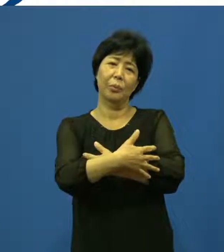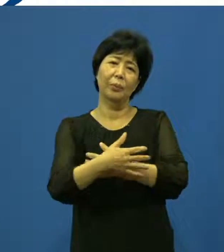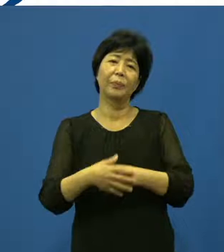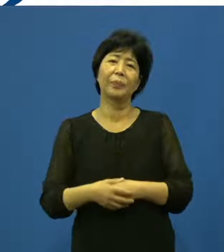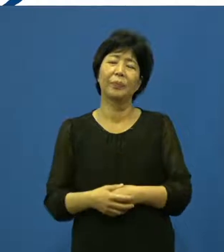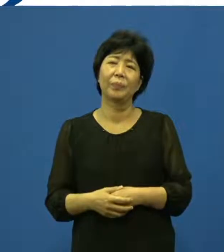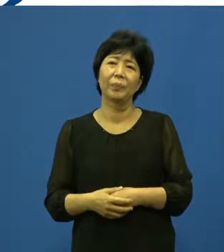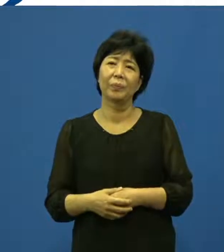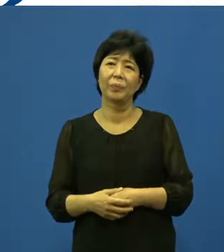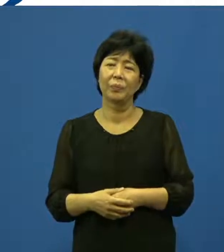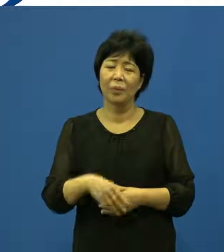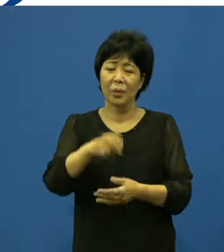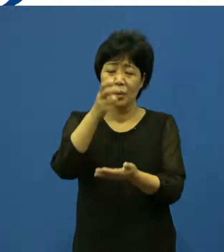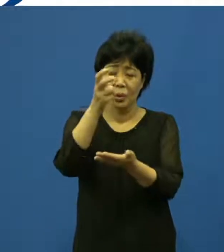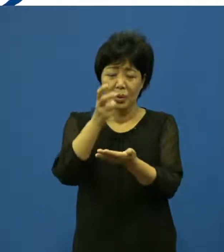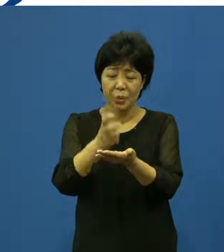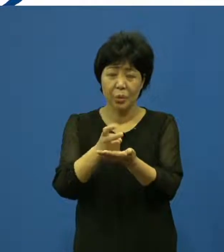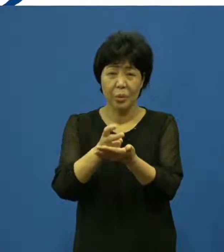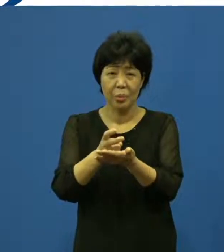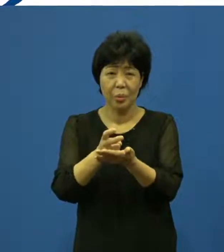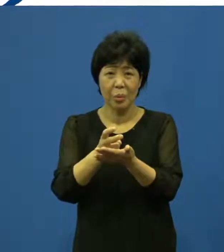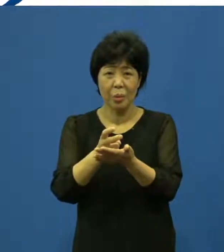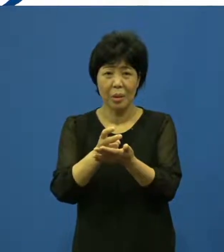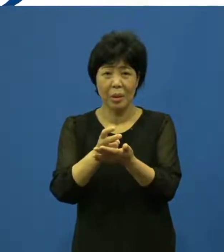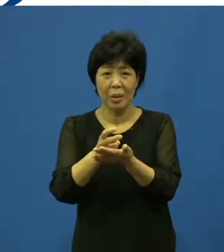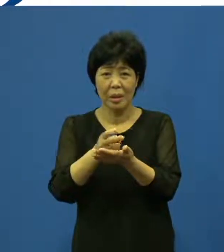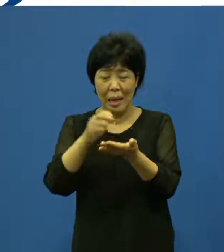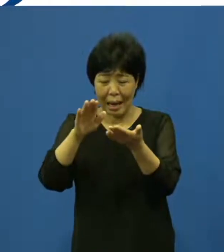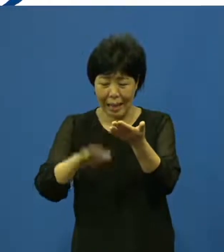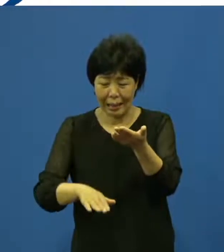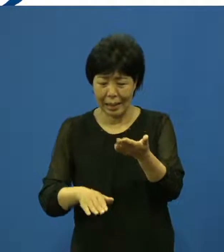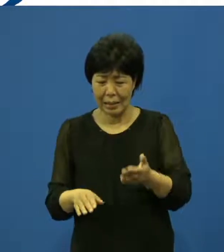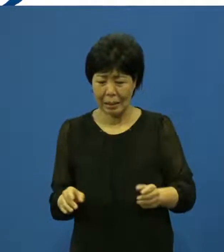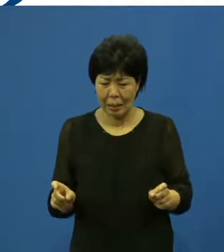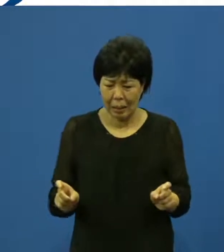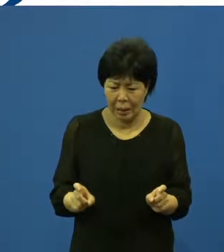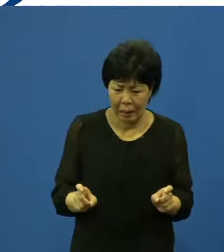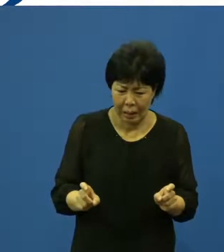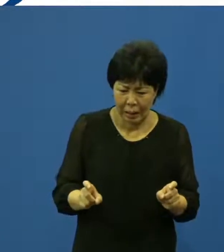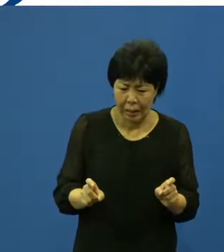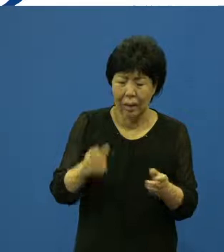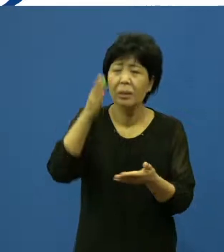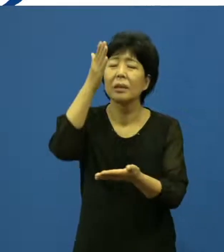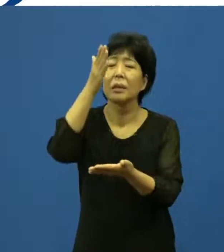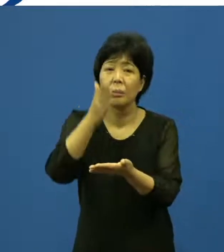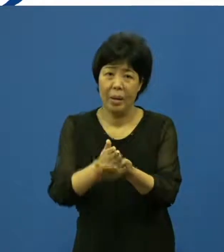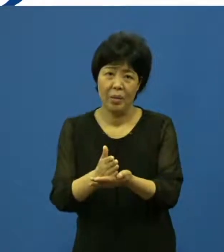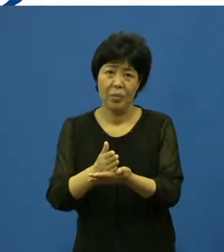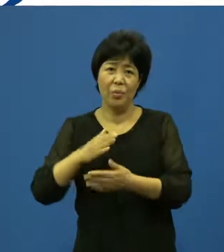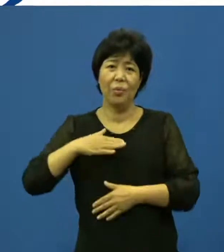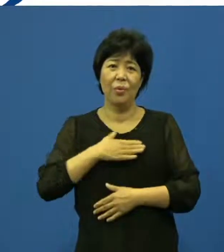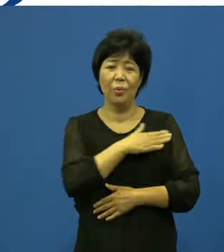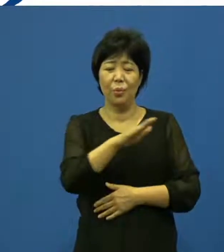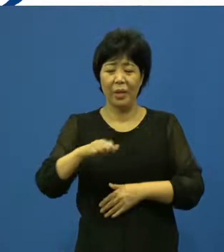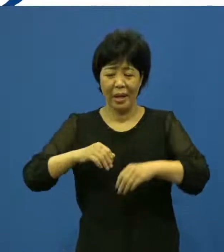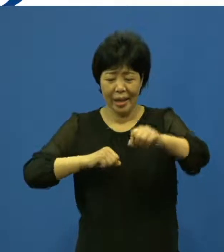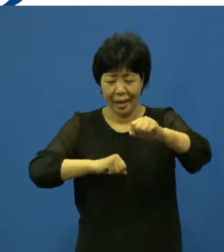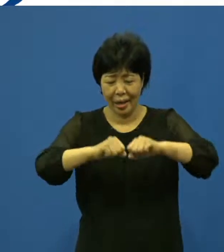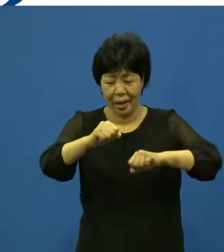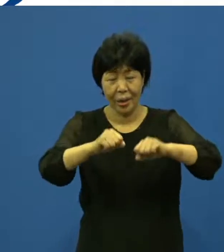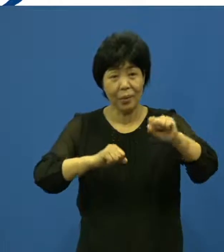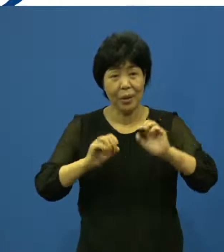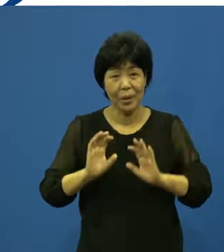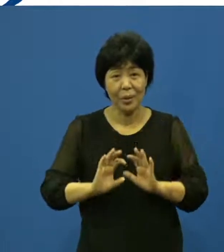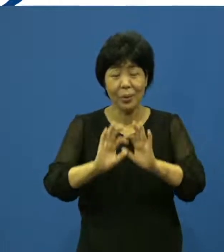더 이상 율법 아래에서 부들부들 떨지 마세요. 여러분의 행위로 부족해서 하나님